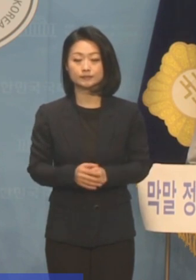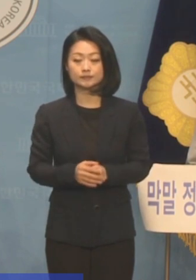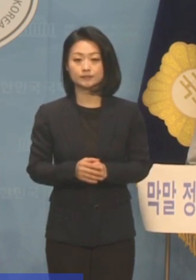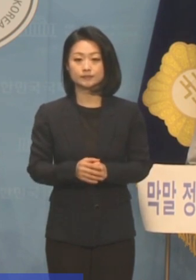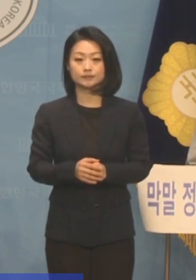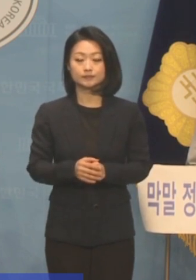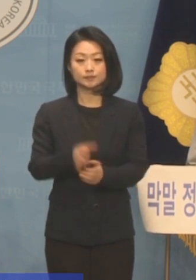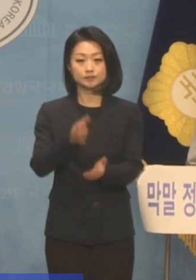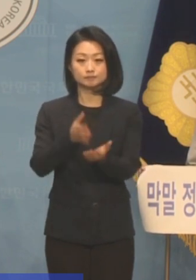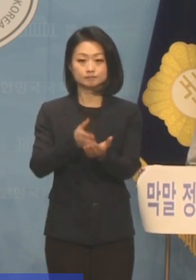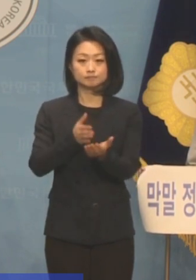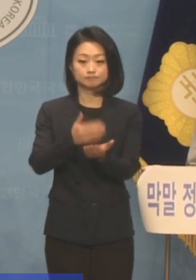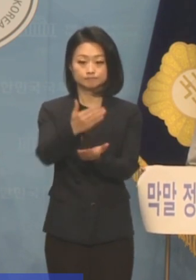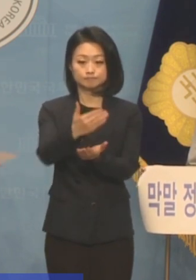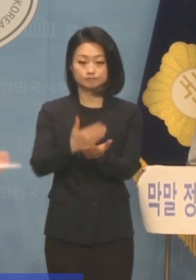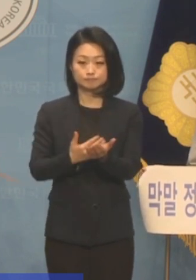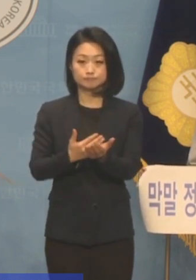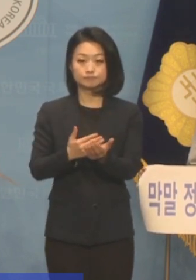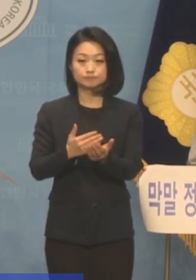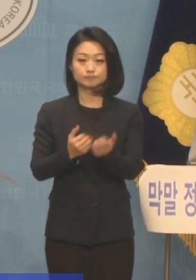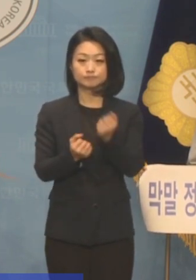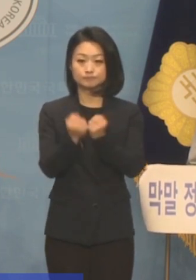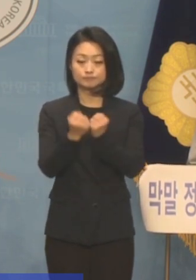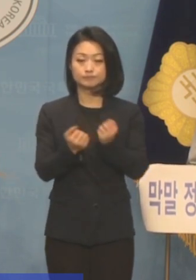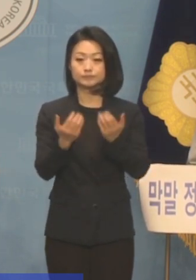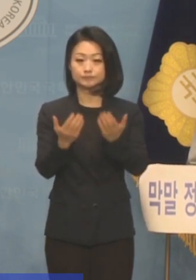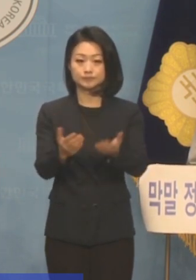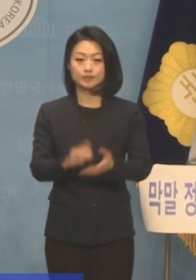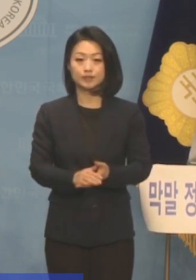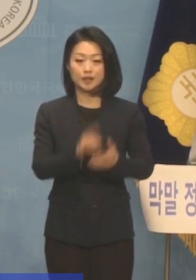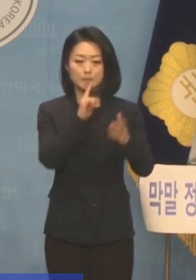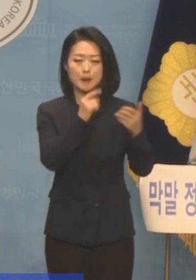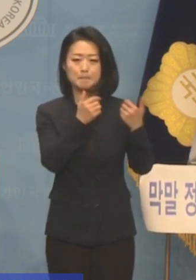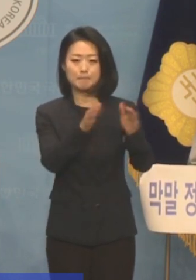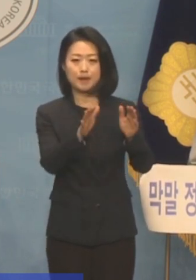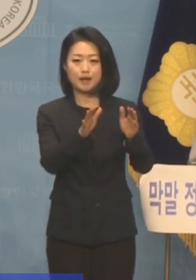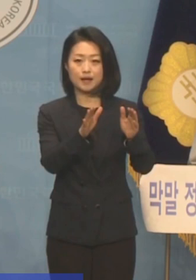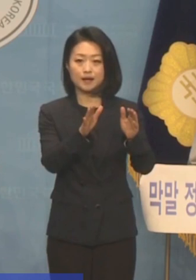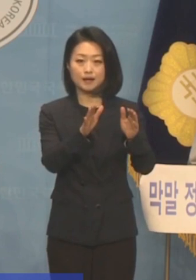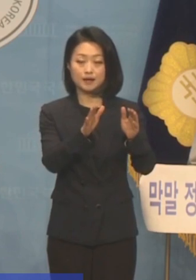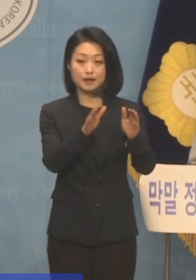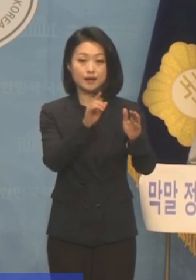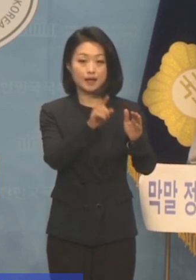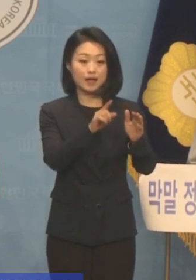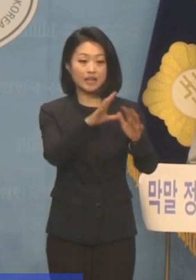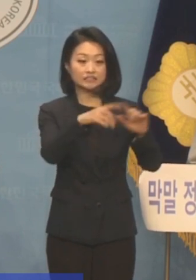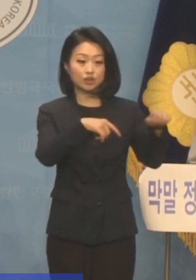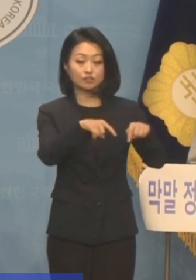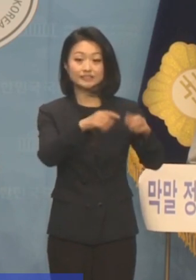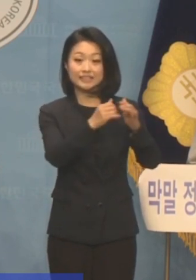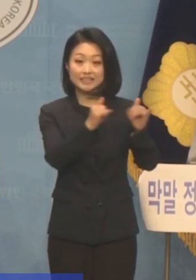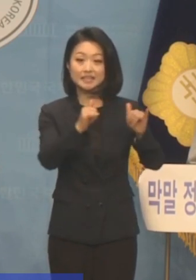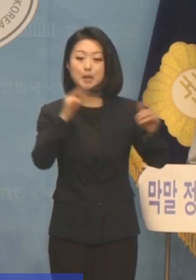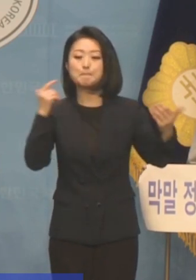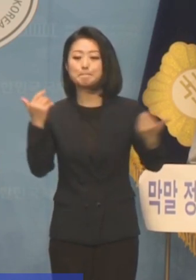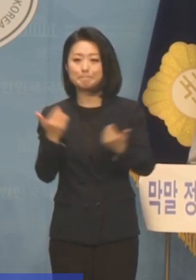내용은 다음과 같습니다 막말 정치인 반대 성명서입니다